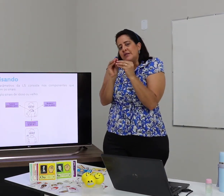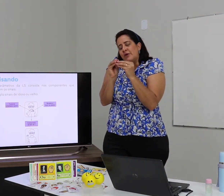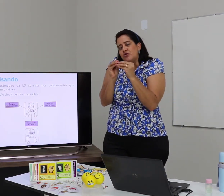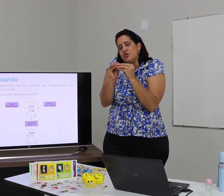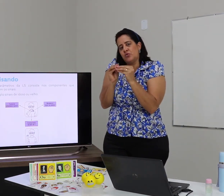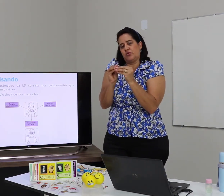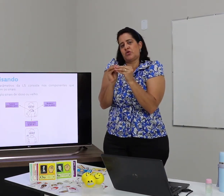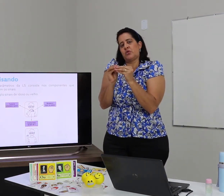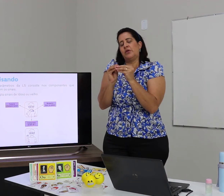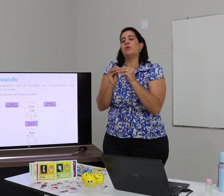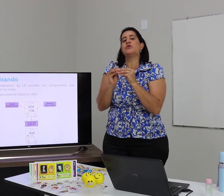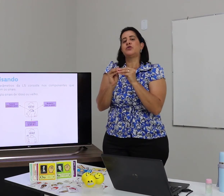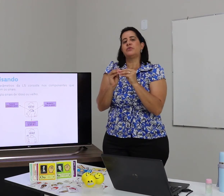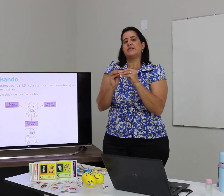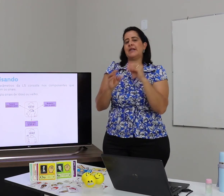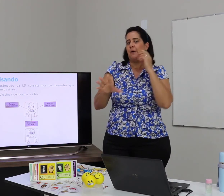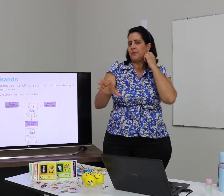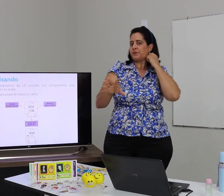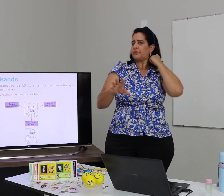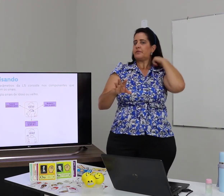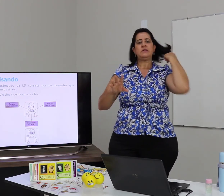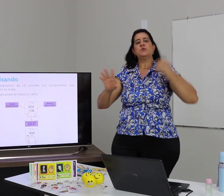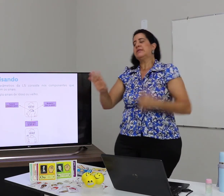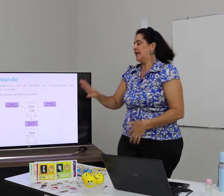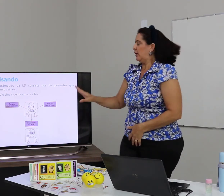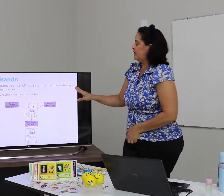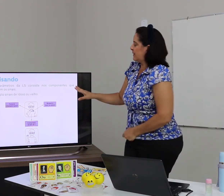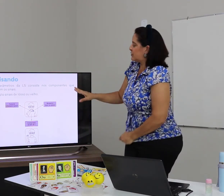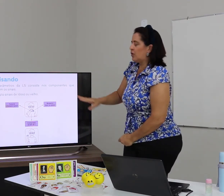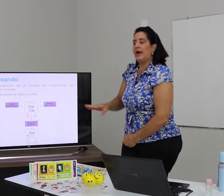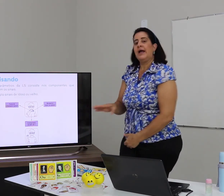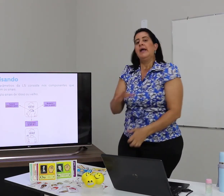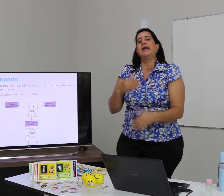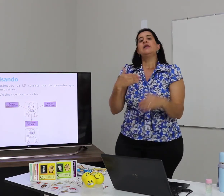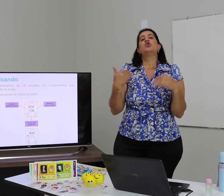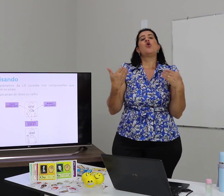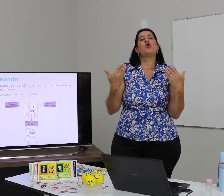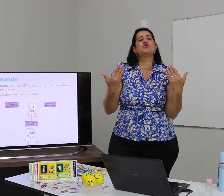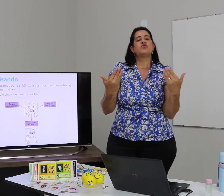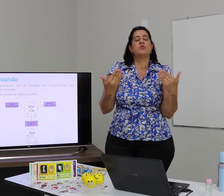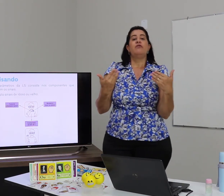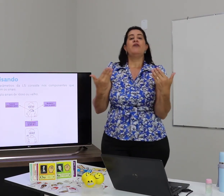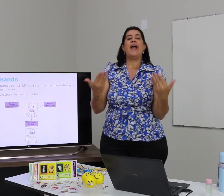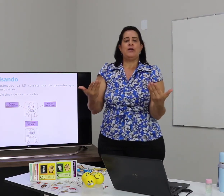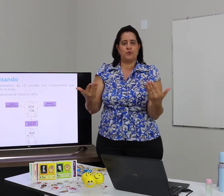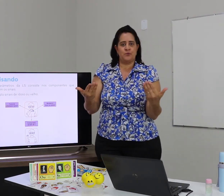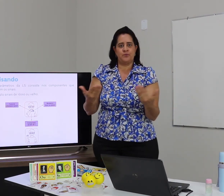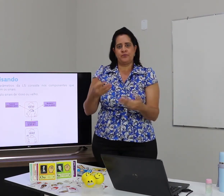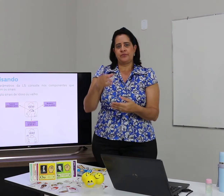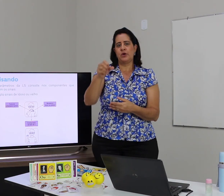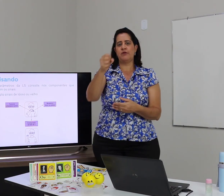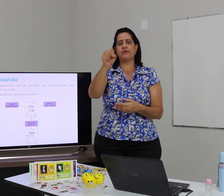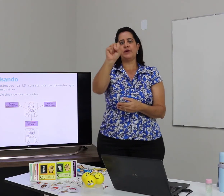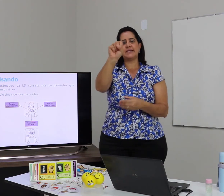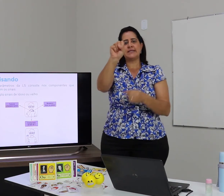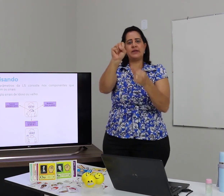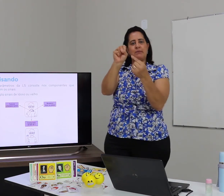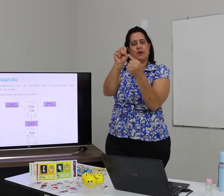estão juntos quando eu construo um sinal. O sinal de pessoa idoso, velho, configuração da mão,